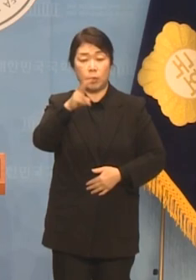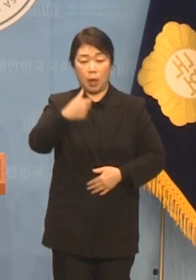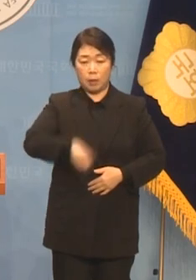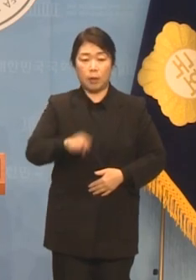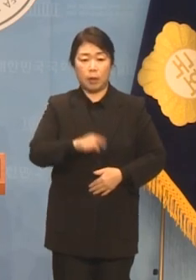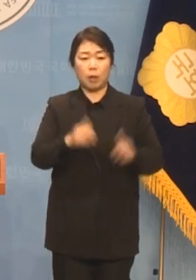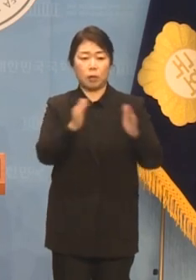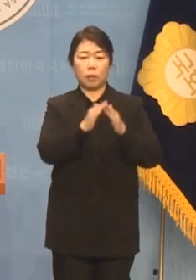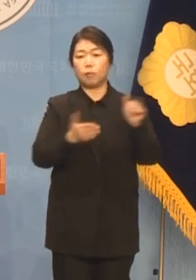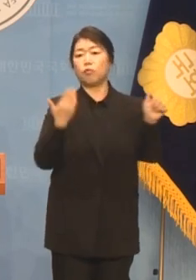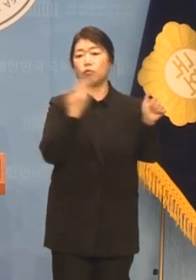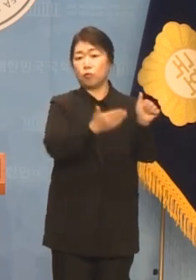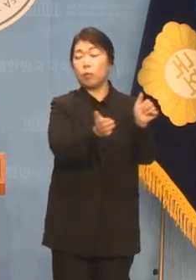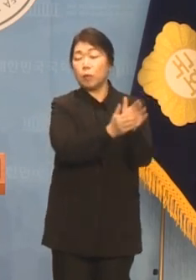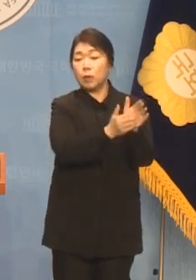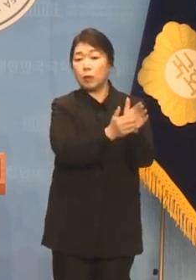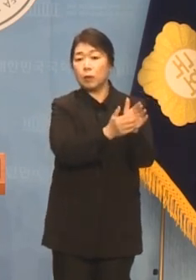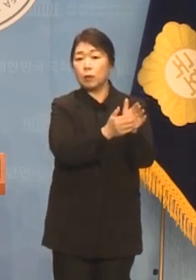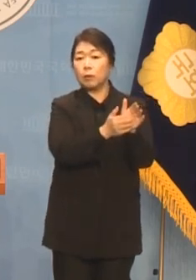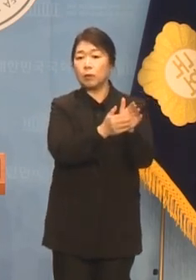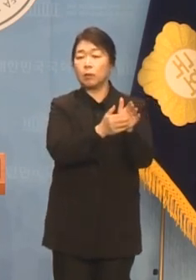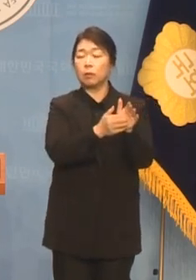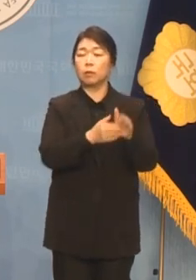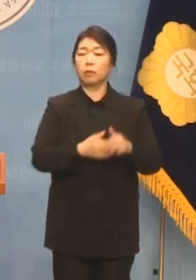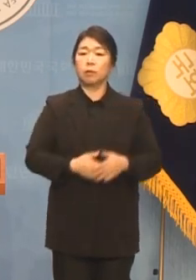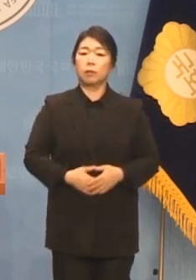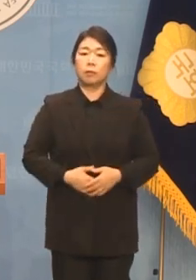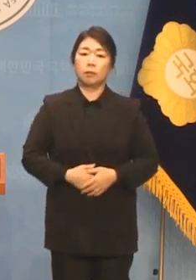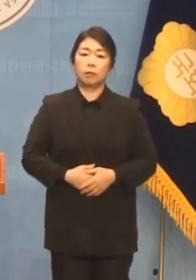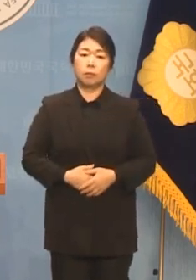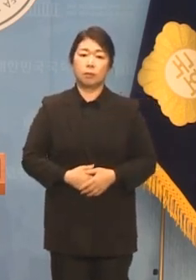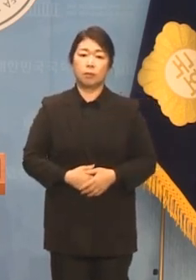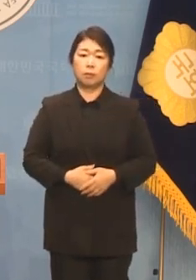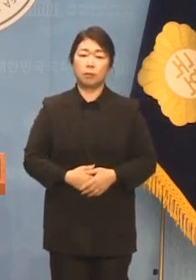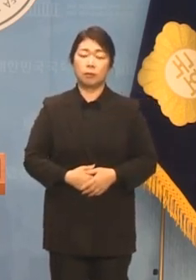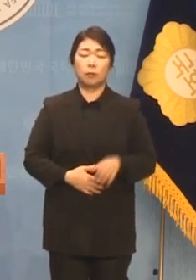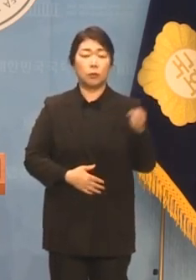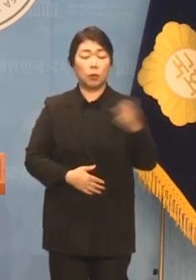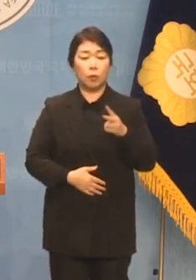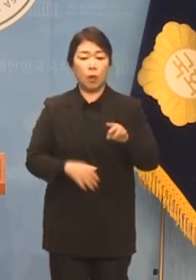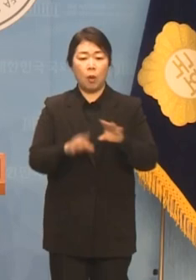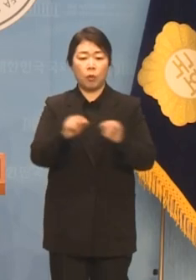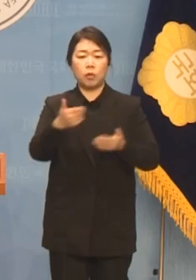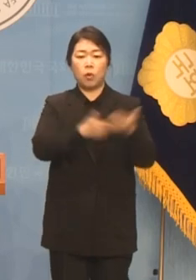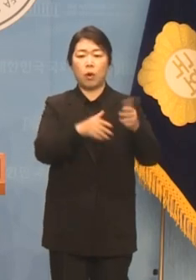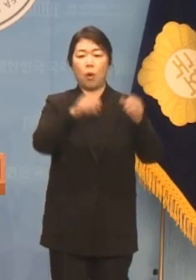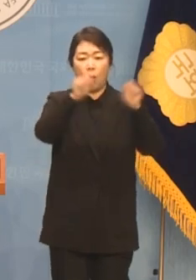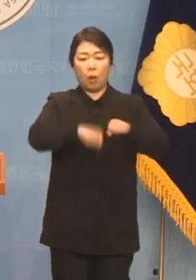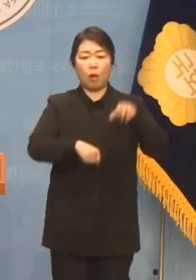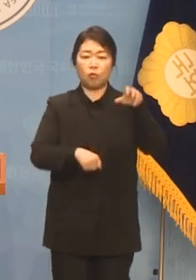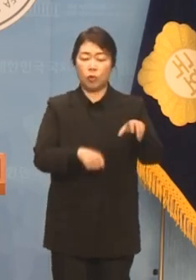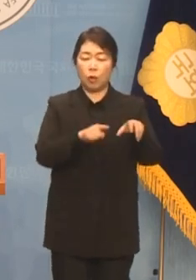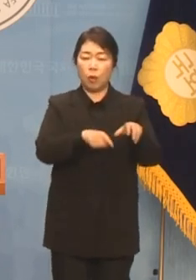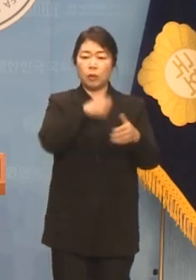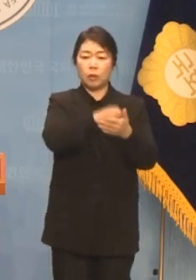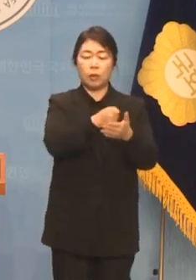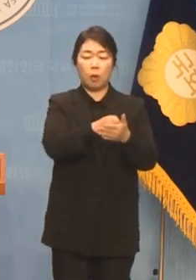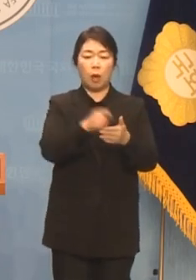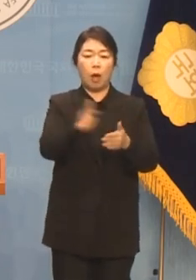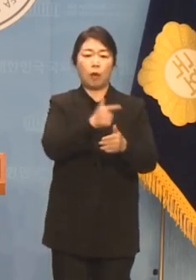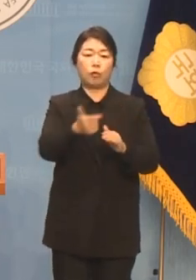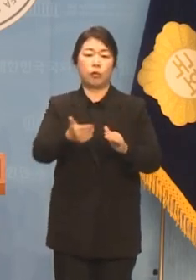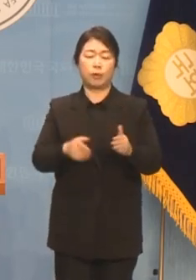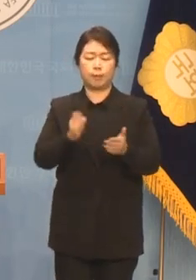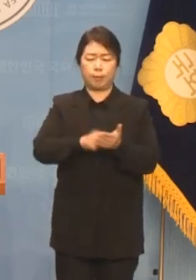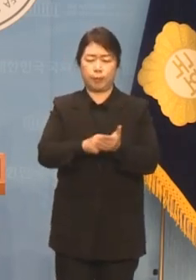주택을 증여한 겁니다 그것도 토지거래 허가 구역 지정 하루 전